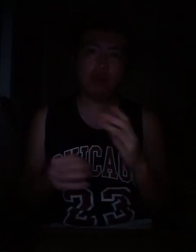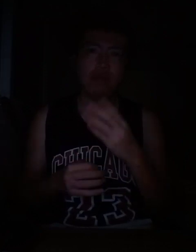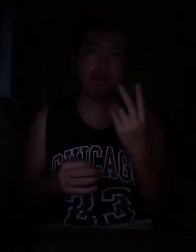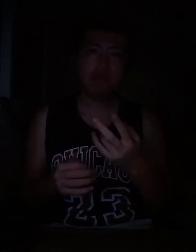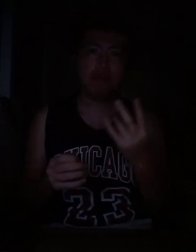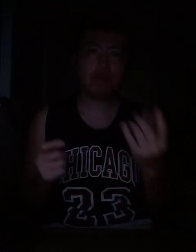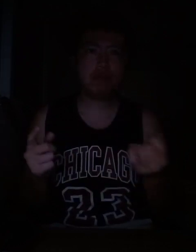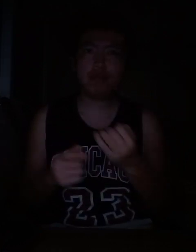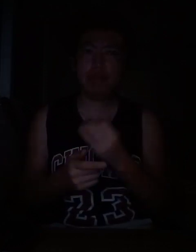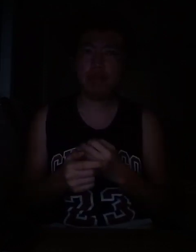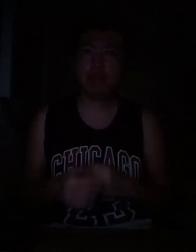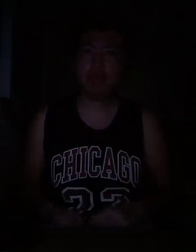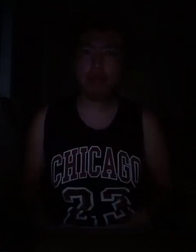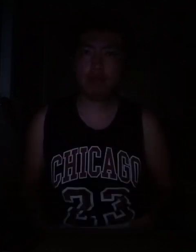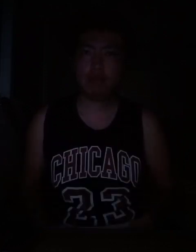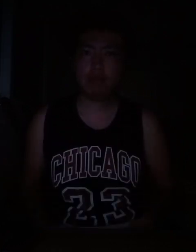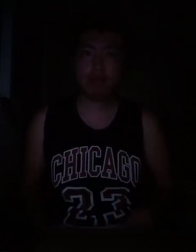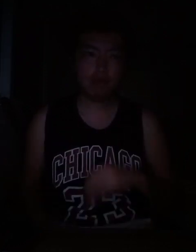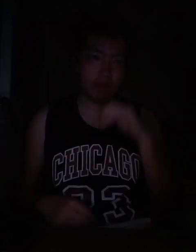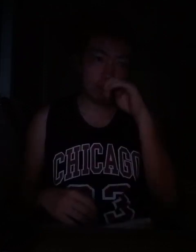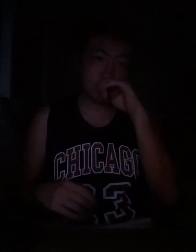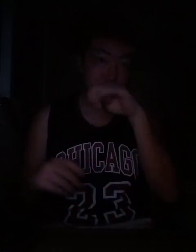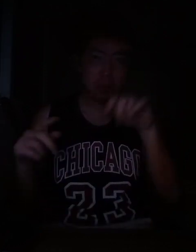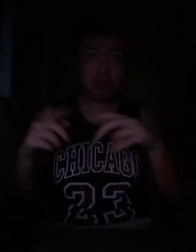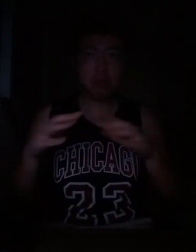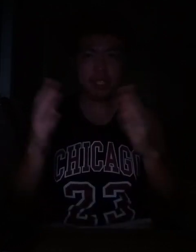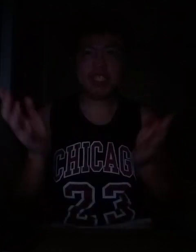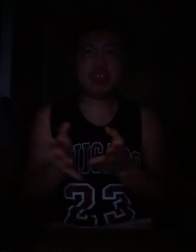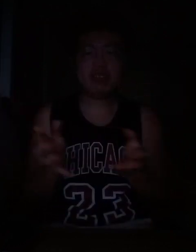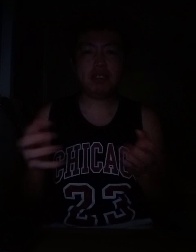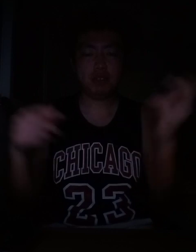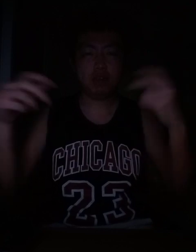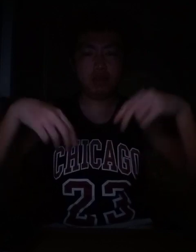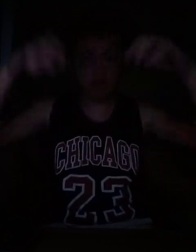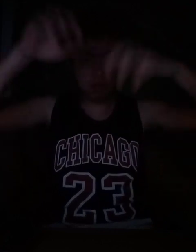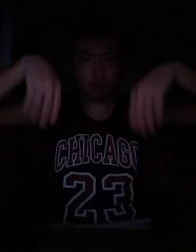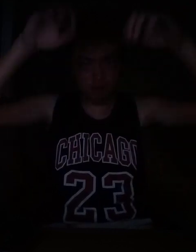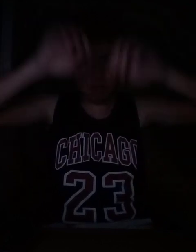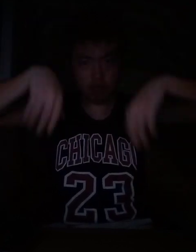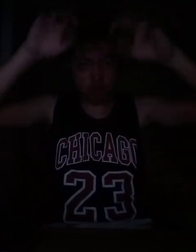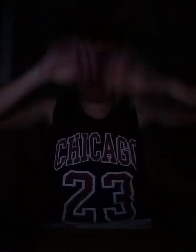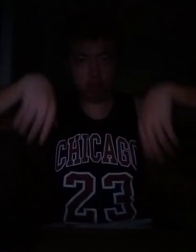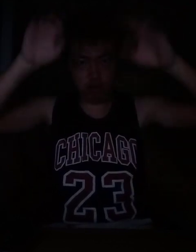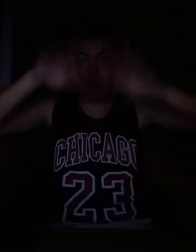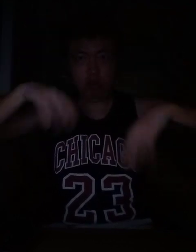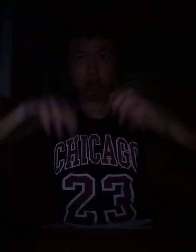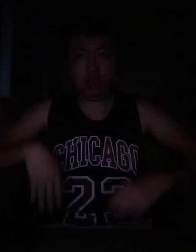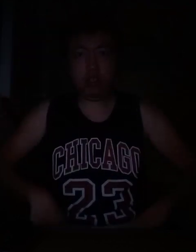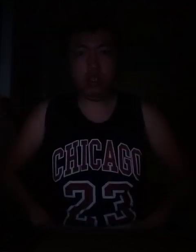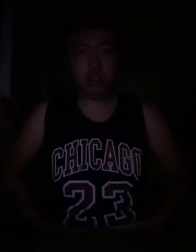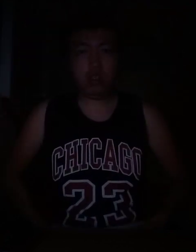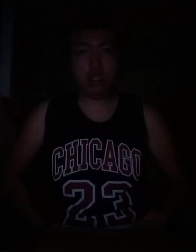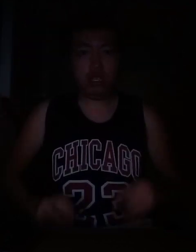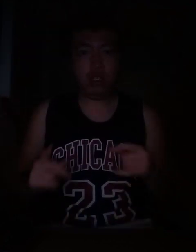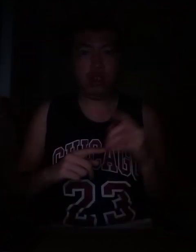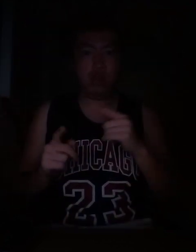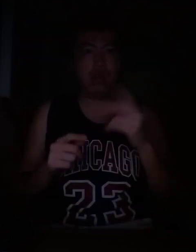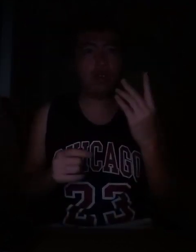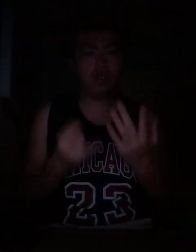무렵이 되겠습니다. 때문에 내일부터 글피 사이에 전국에 매우 많은 비가 쏟아지겠습니다. 강원 영동에는 최대